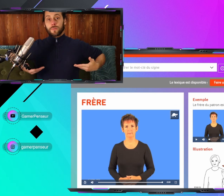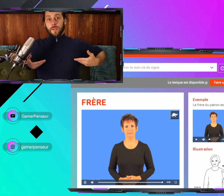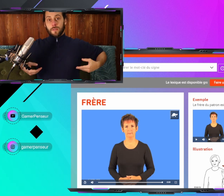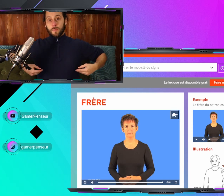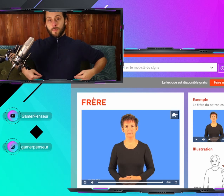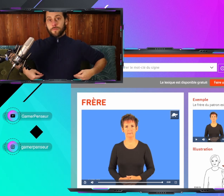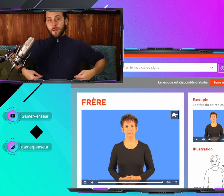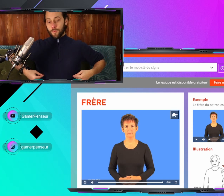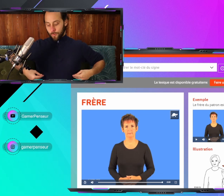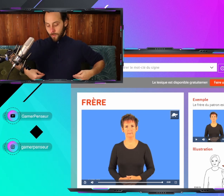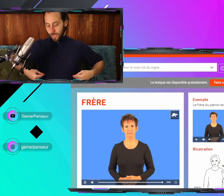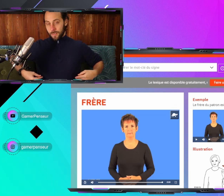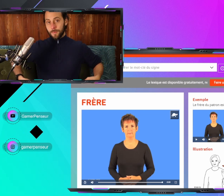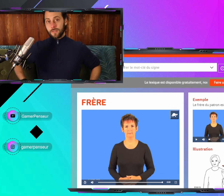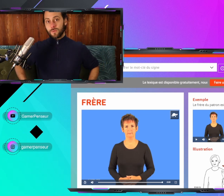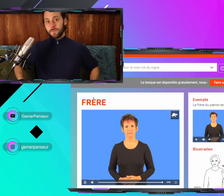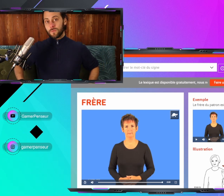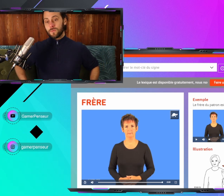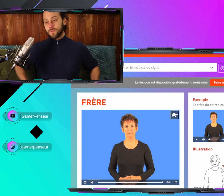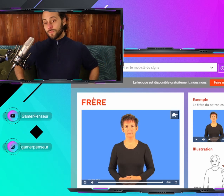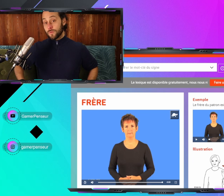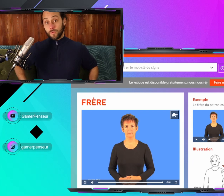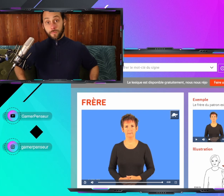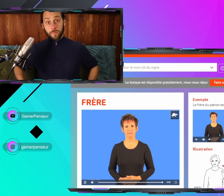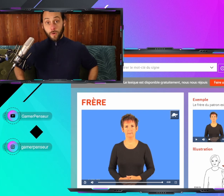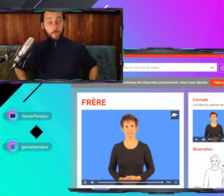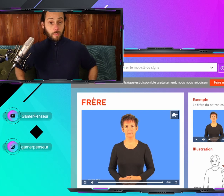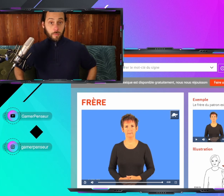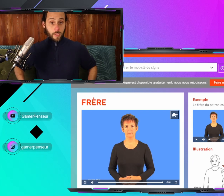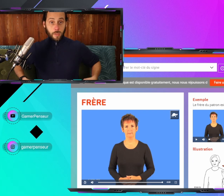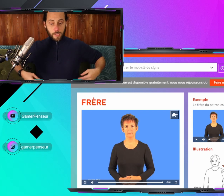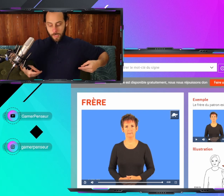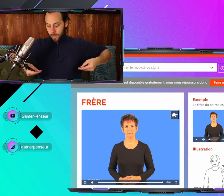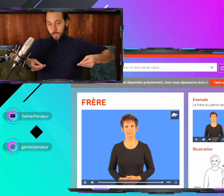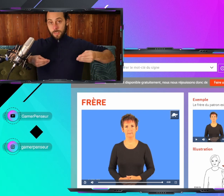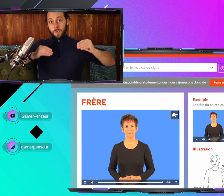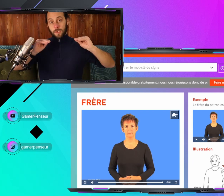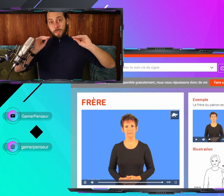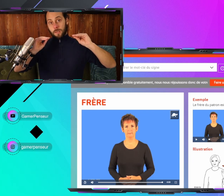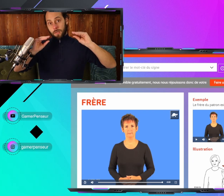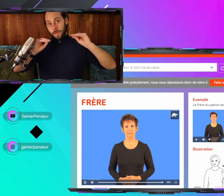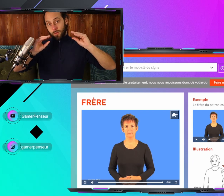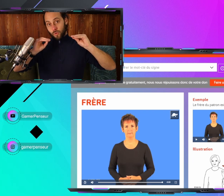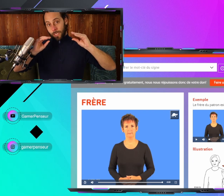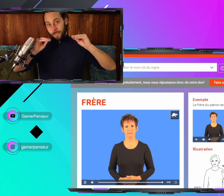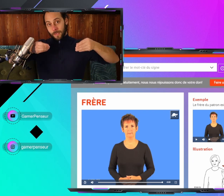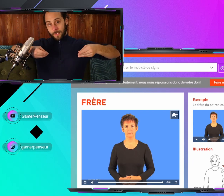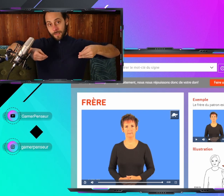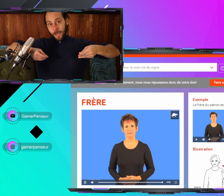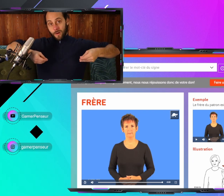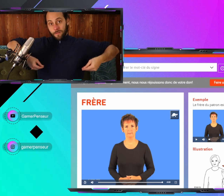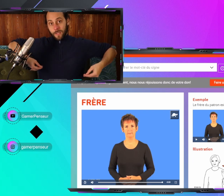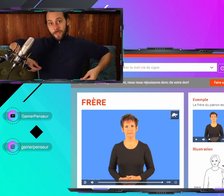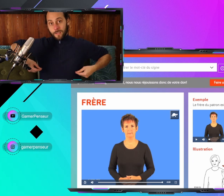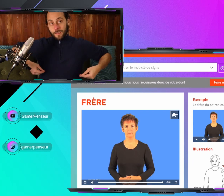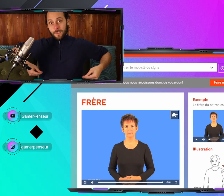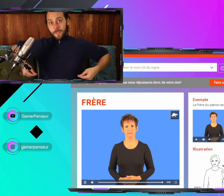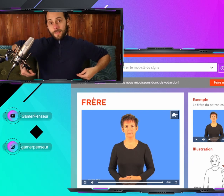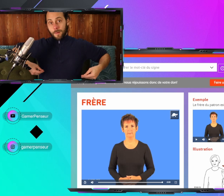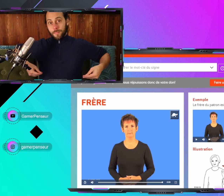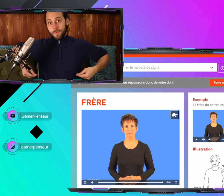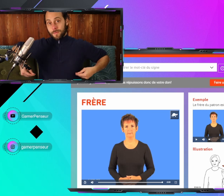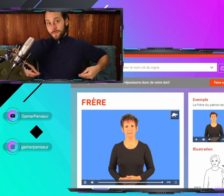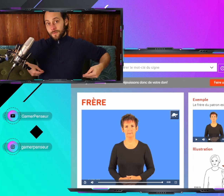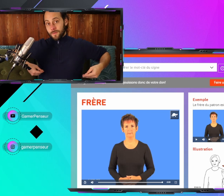peu haute là. Normalement on le fait un peu plus bas. C'est presque au niveau c'est au niveau du ventre. Et c'est les deux canards à l'envers